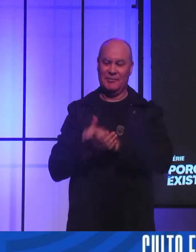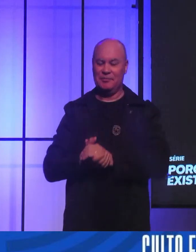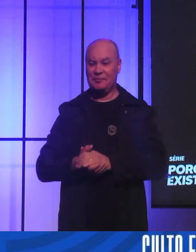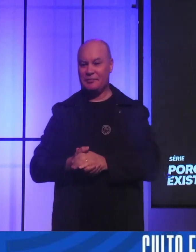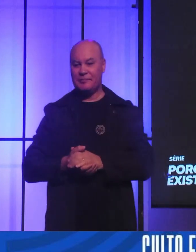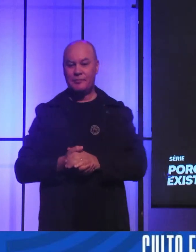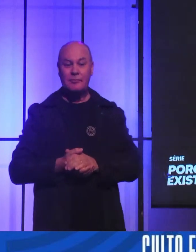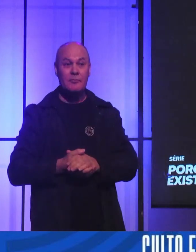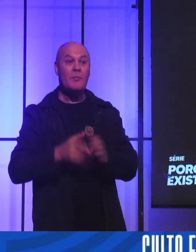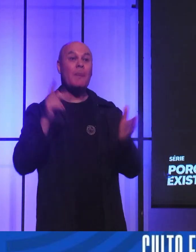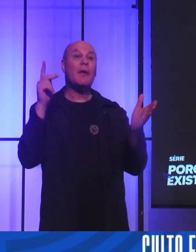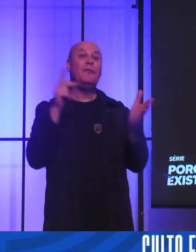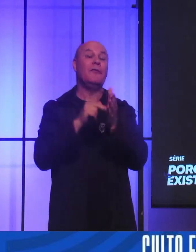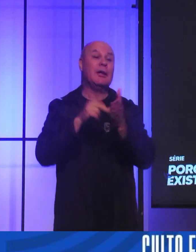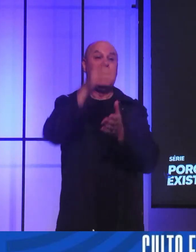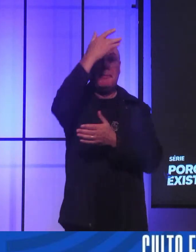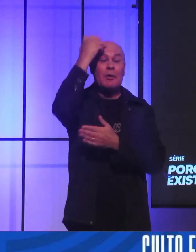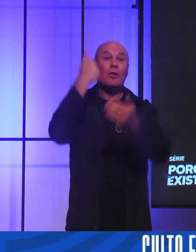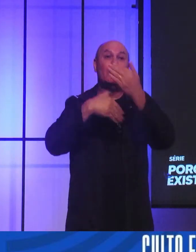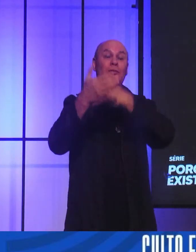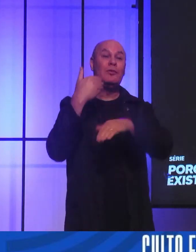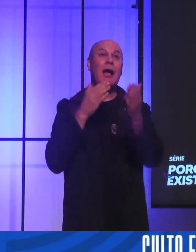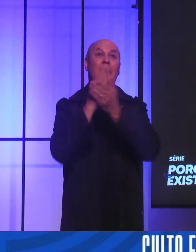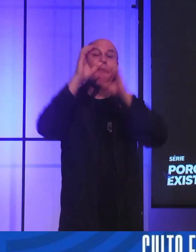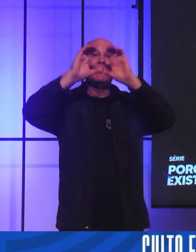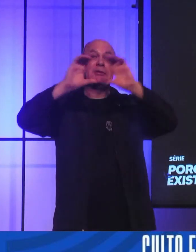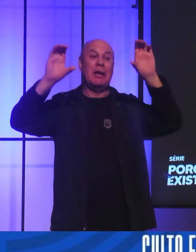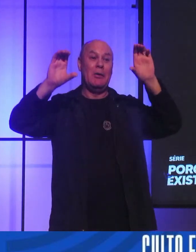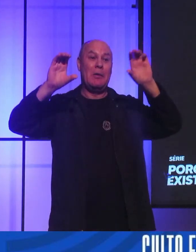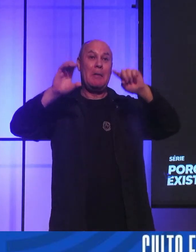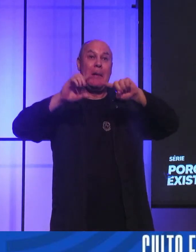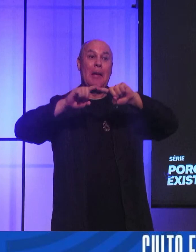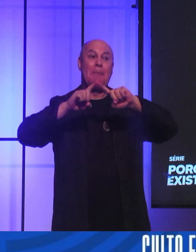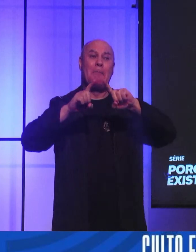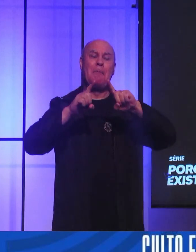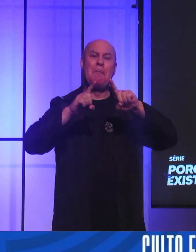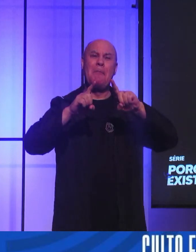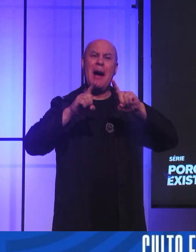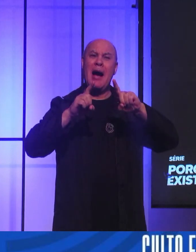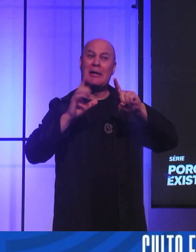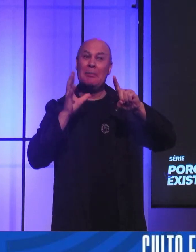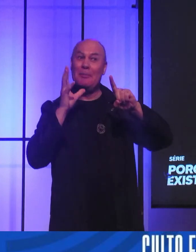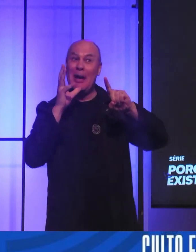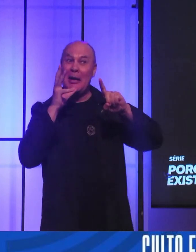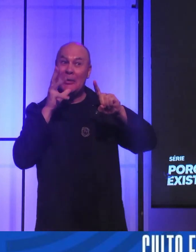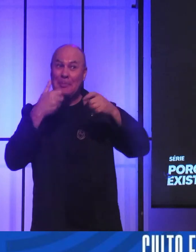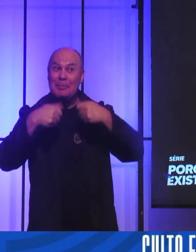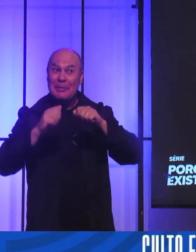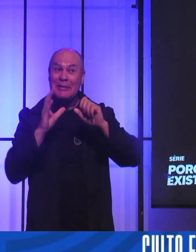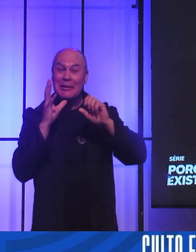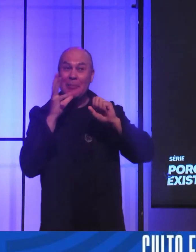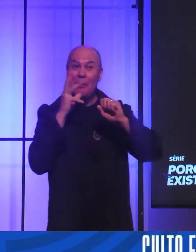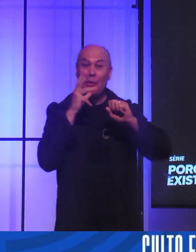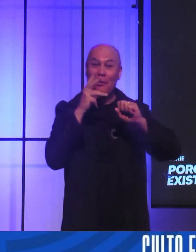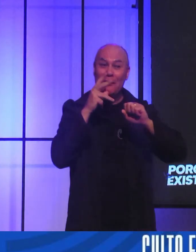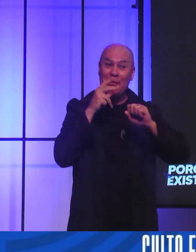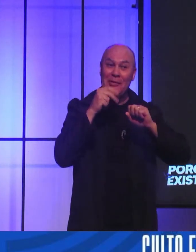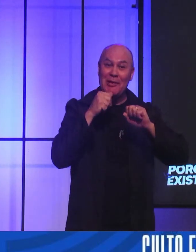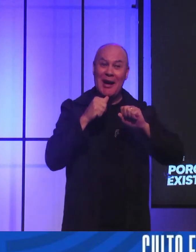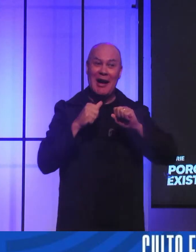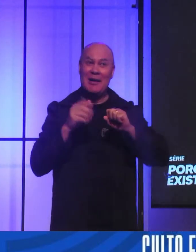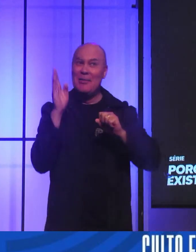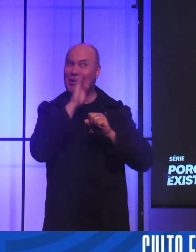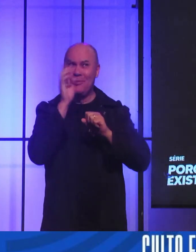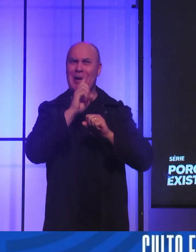para o céu, mas pelo menos não seja agora. Por que isso? Porque até a nossa ideia de céu, ela é muito pequena.